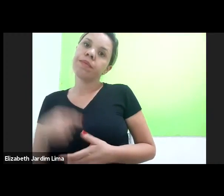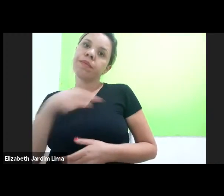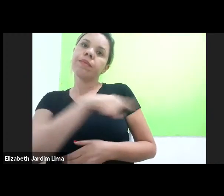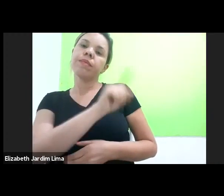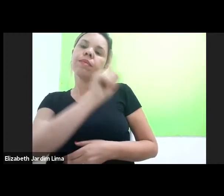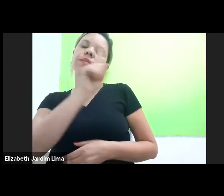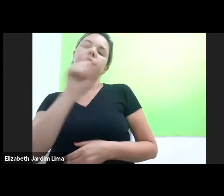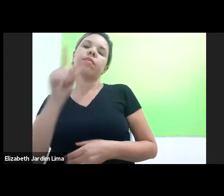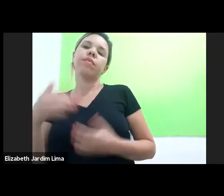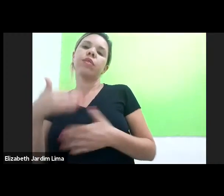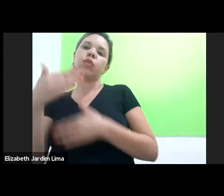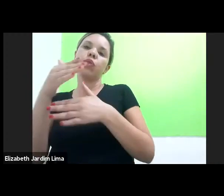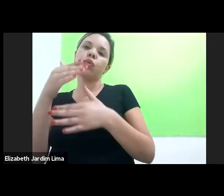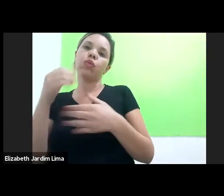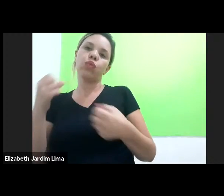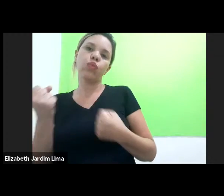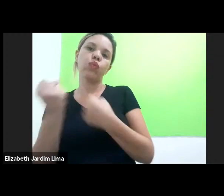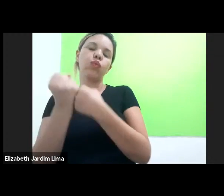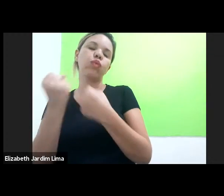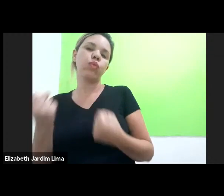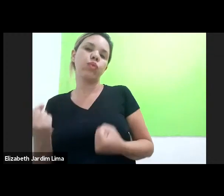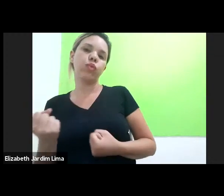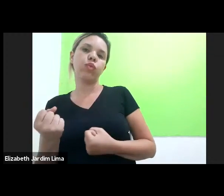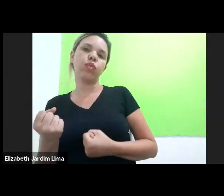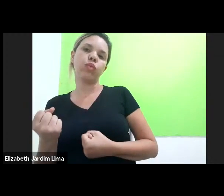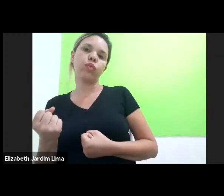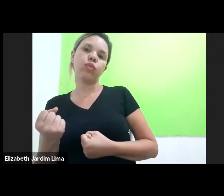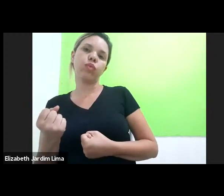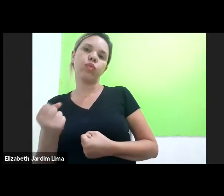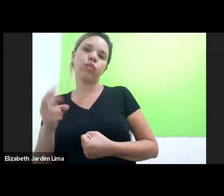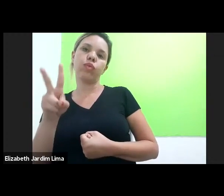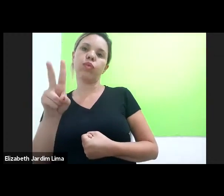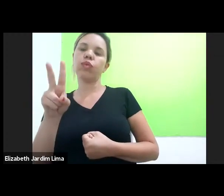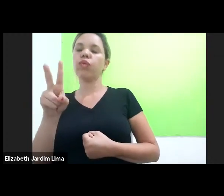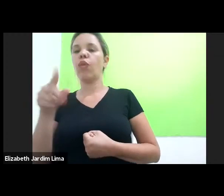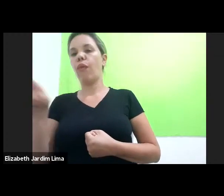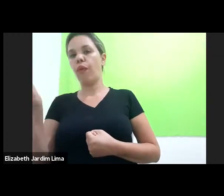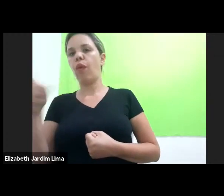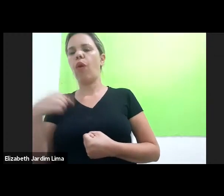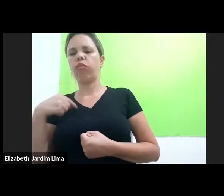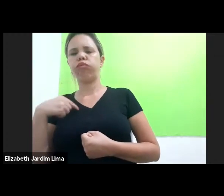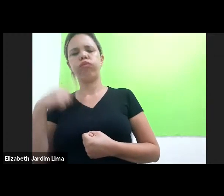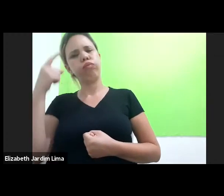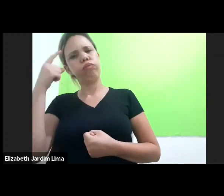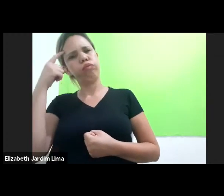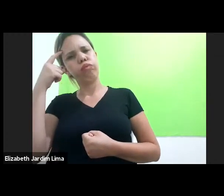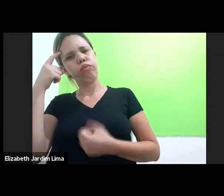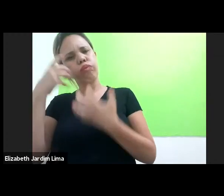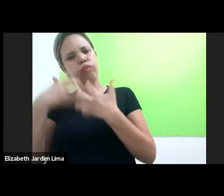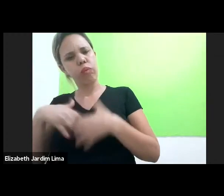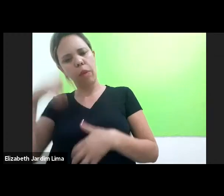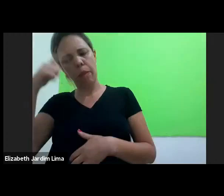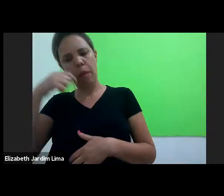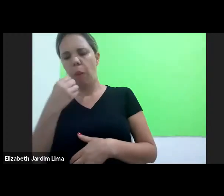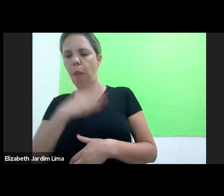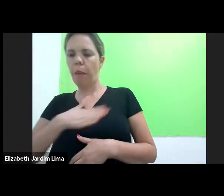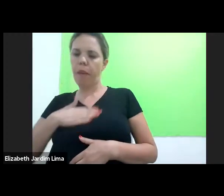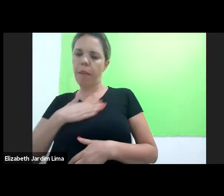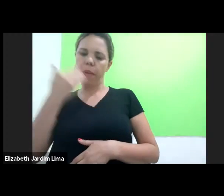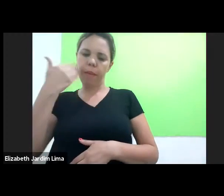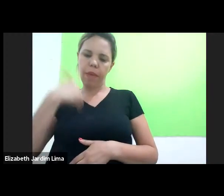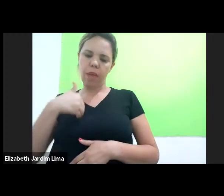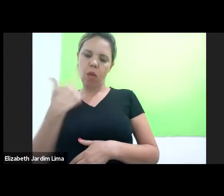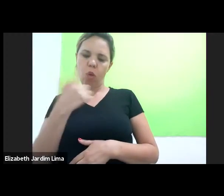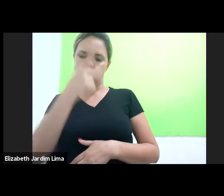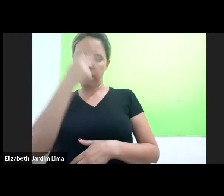para uma sustentação, eu vou na perspectiva de que eu estou fazendo aquilo para mim, porque poderia ser eu ali